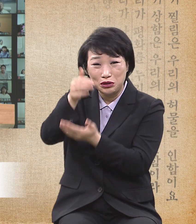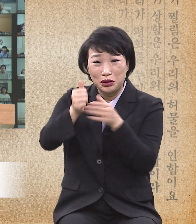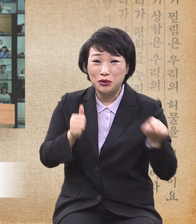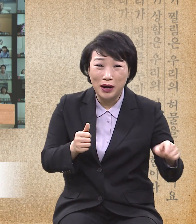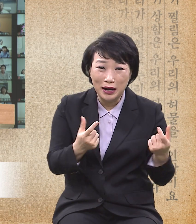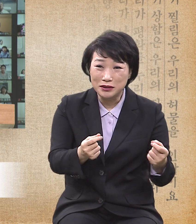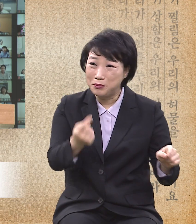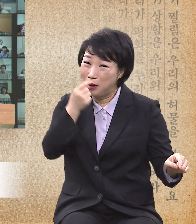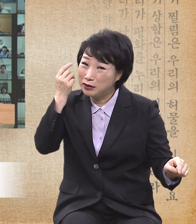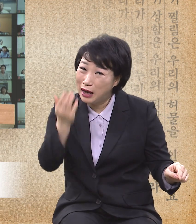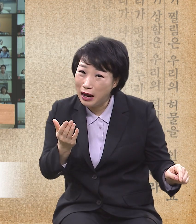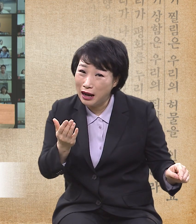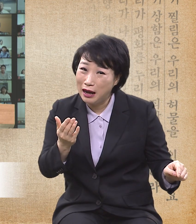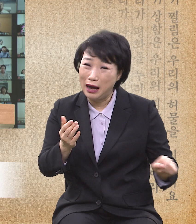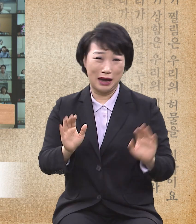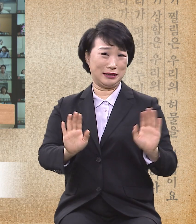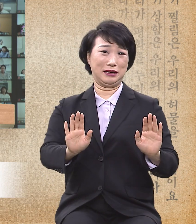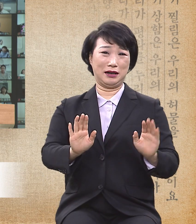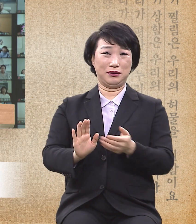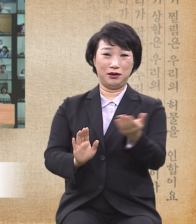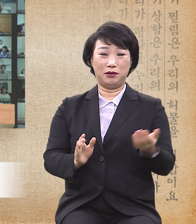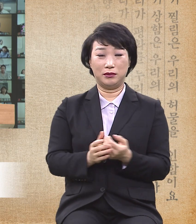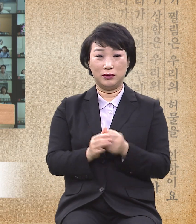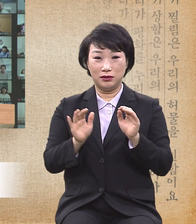배웠어요. 그렇게 안 배웠는데